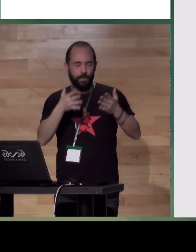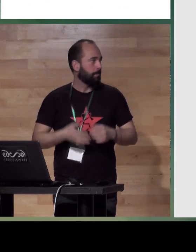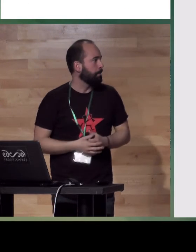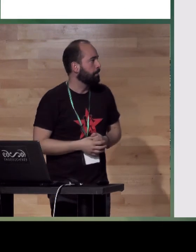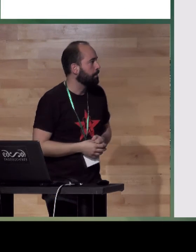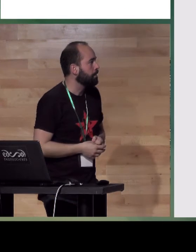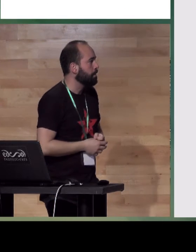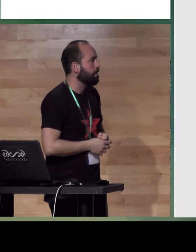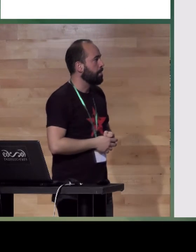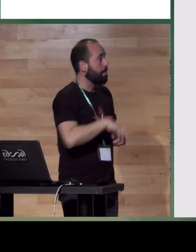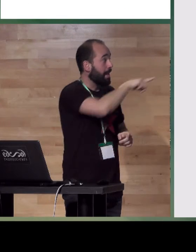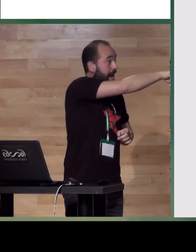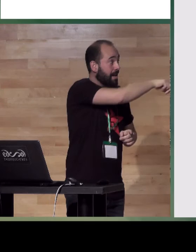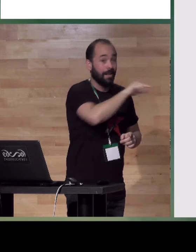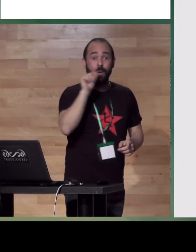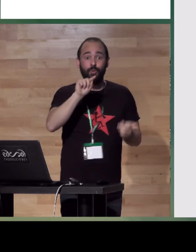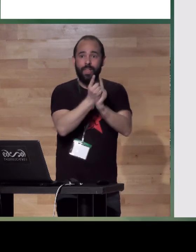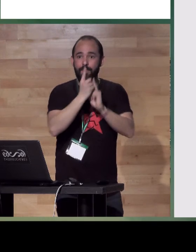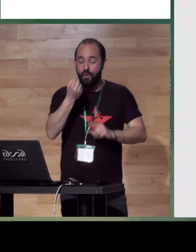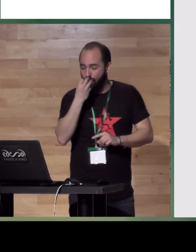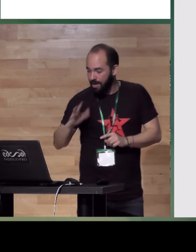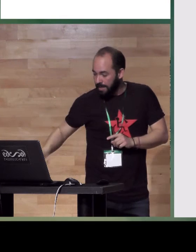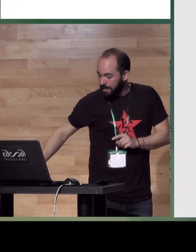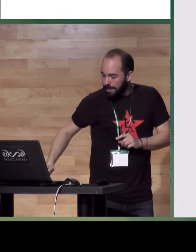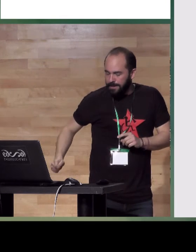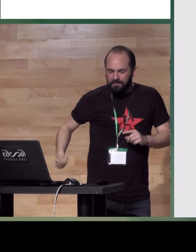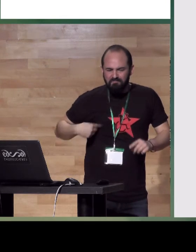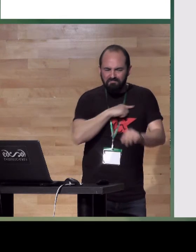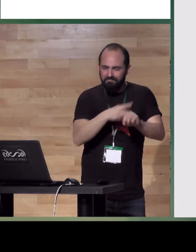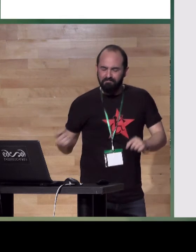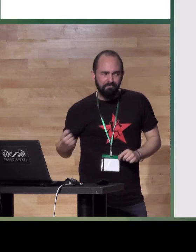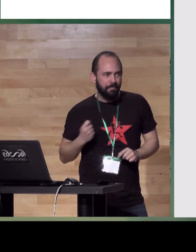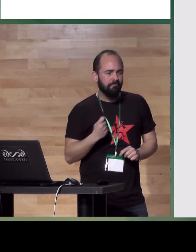Se va viendo, lengua de signos, y es un punto de cambio.